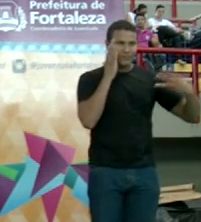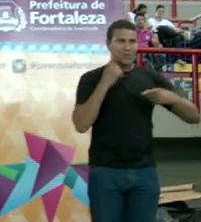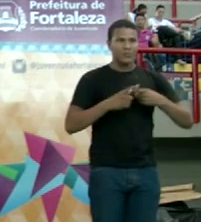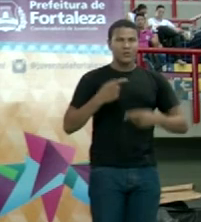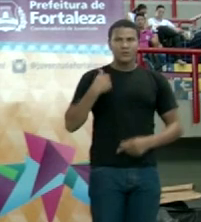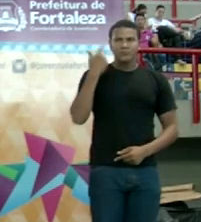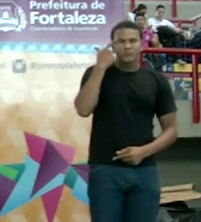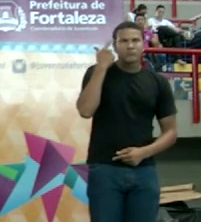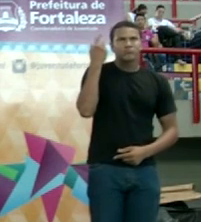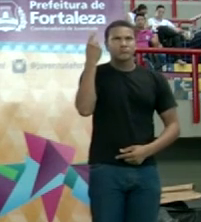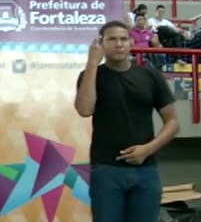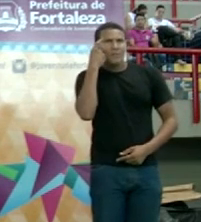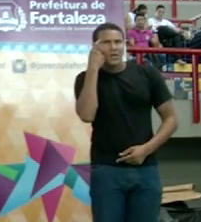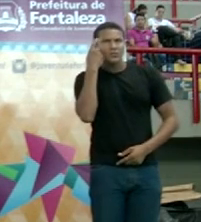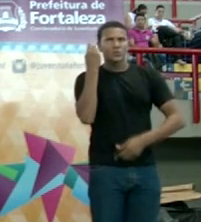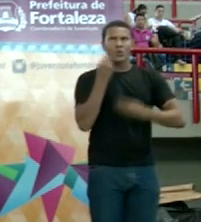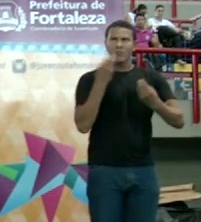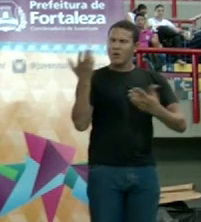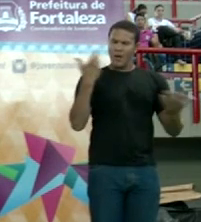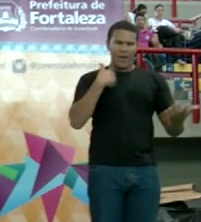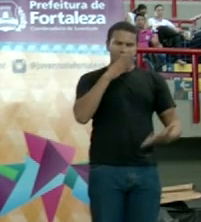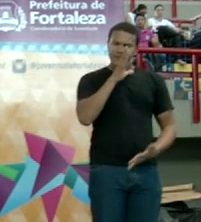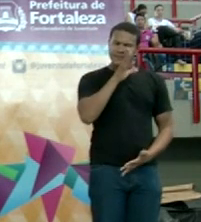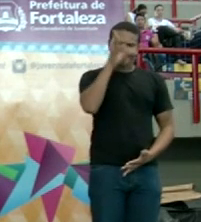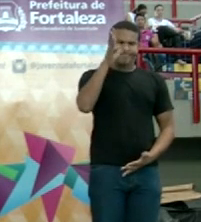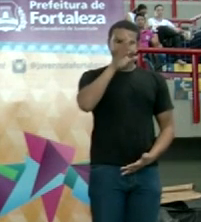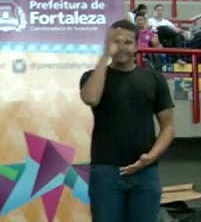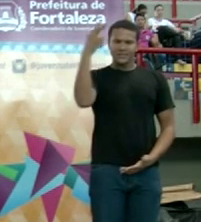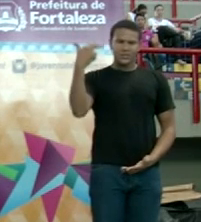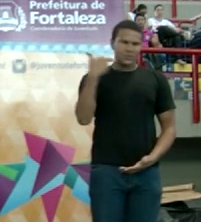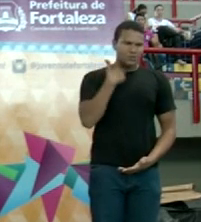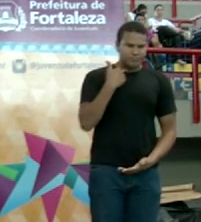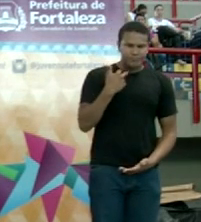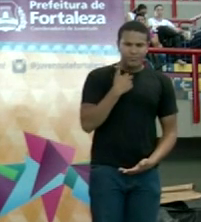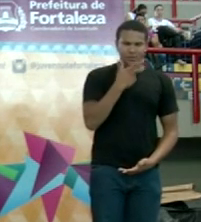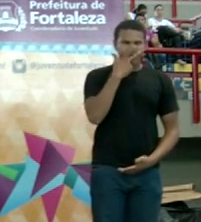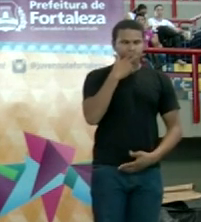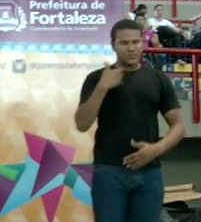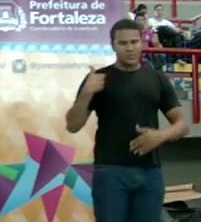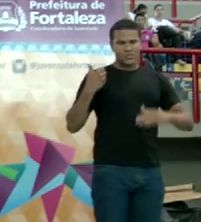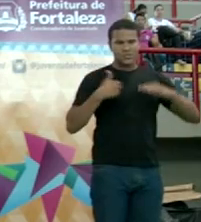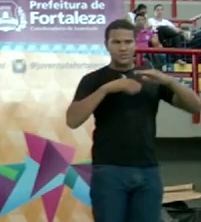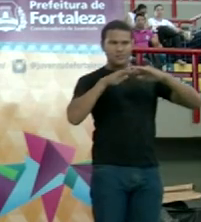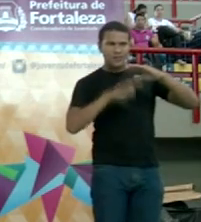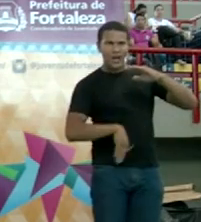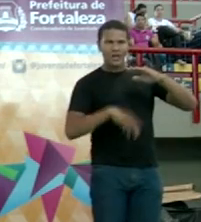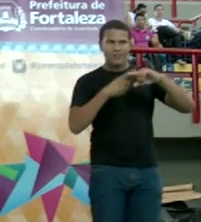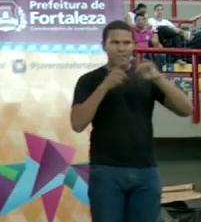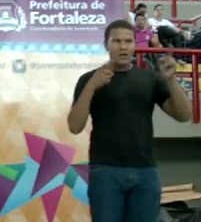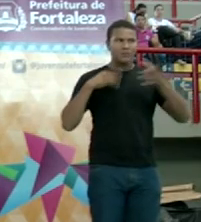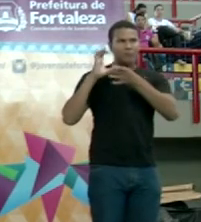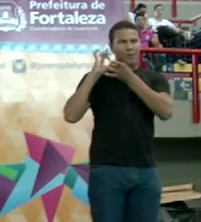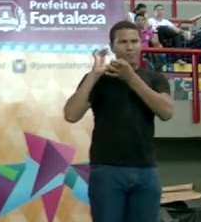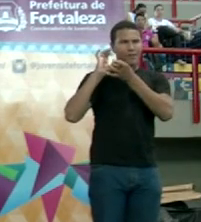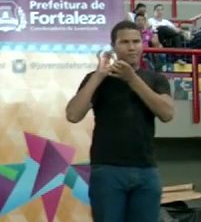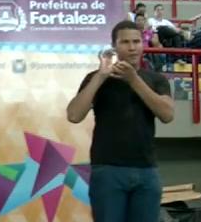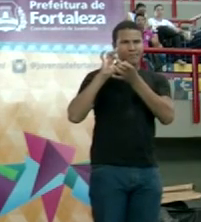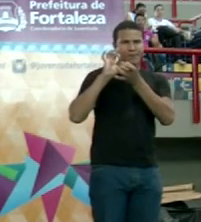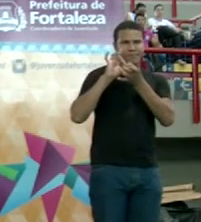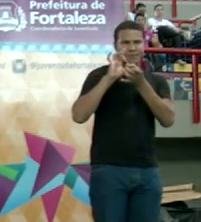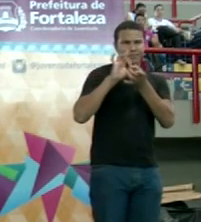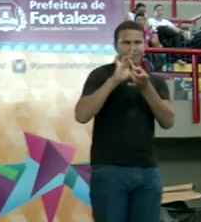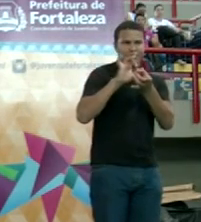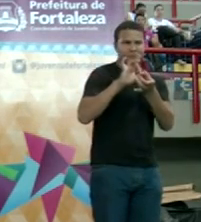maioridade penal. Mas eu acho que alguma medida deve ser tomada para reduzir o número de ações